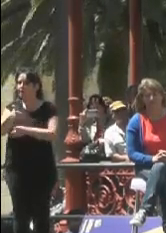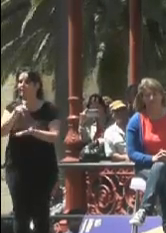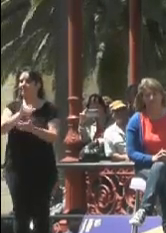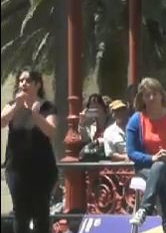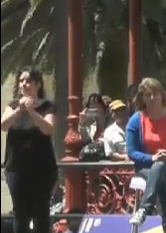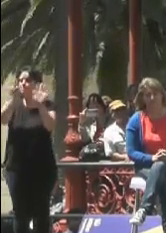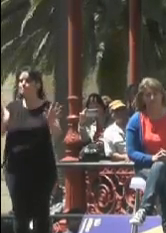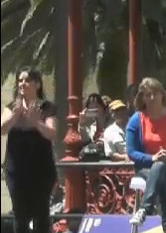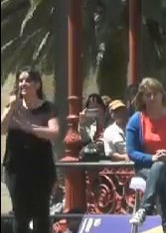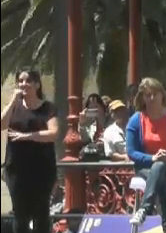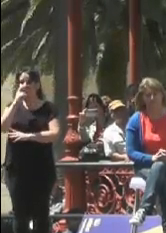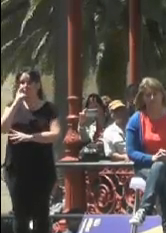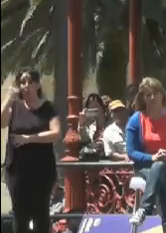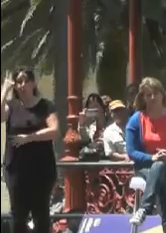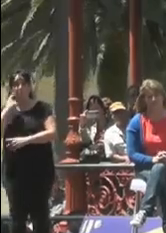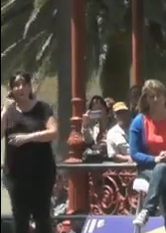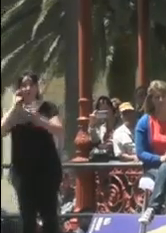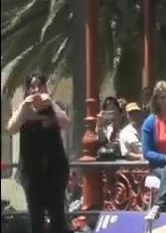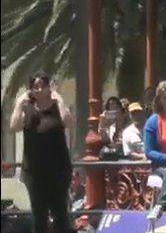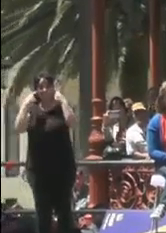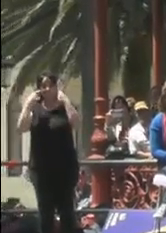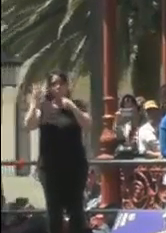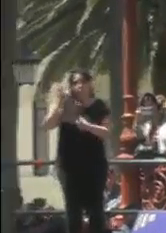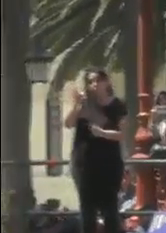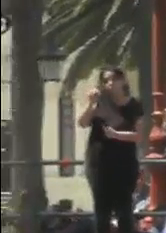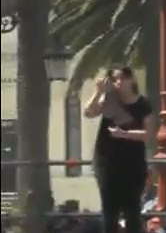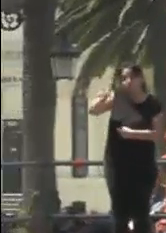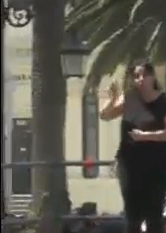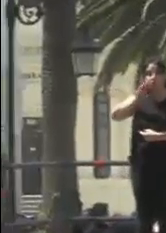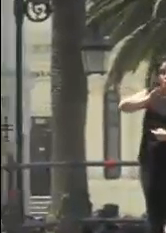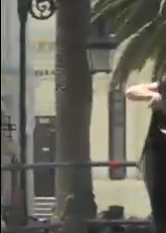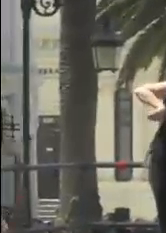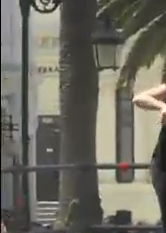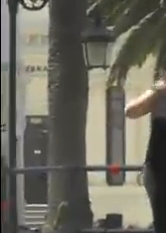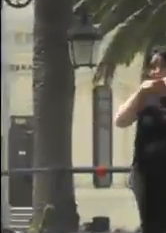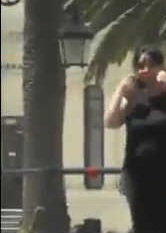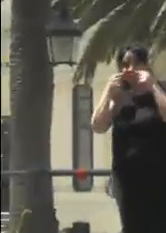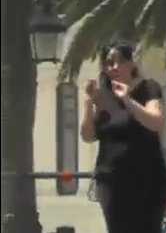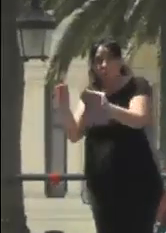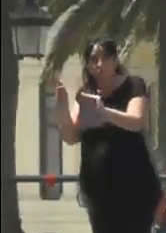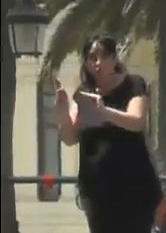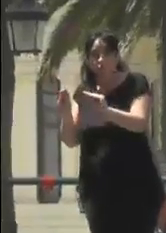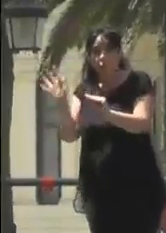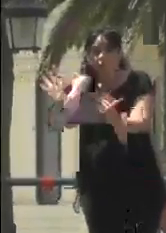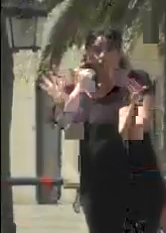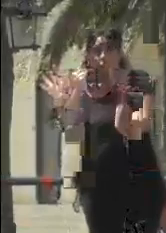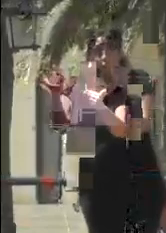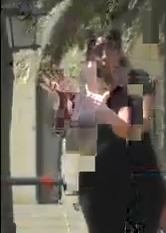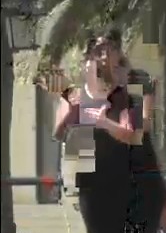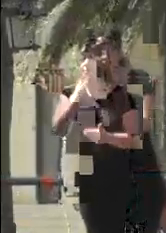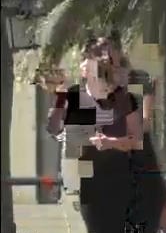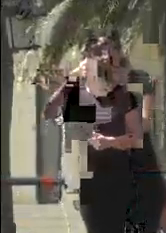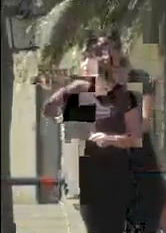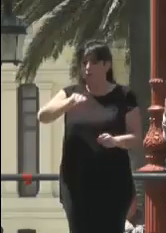sonrisa de los banqueros, la sonrisa de los corruptos, la sonrisa de aquella gente que, como decía Yolanda, mandan sin presentarse a las elecciones,